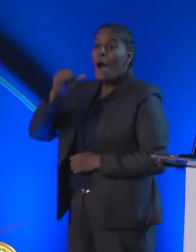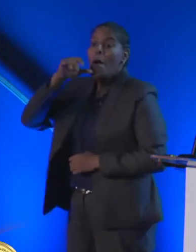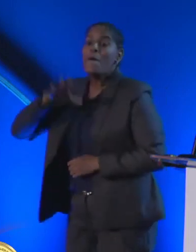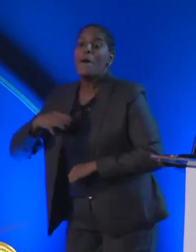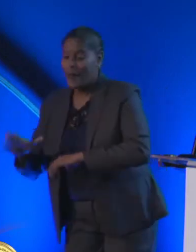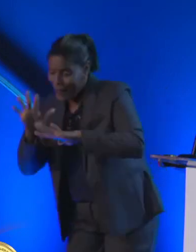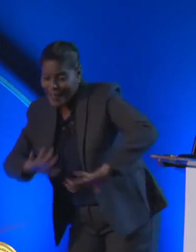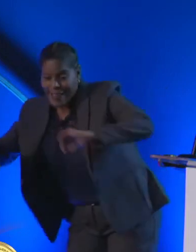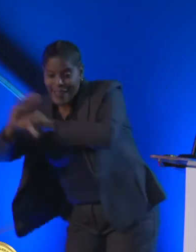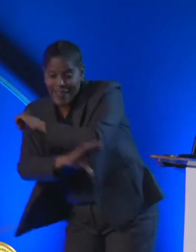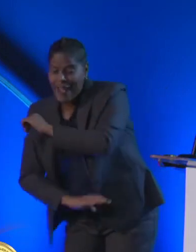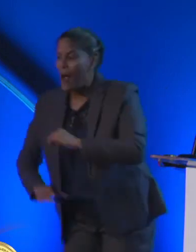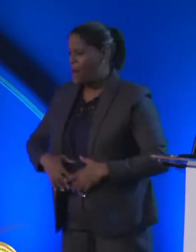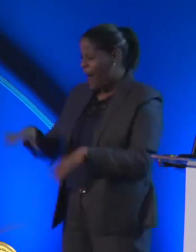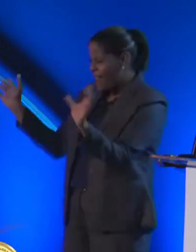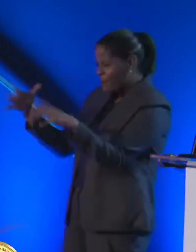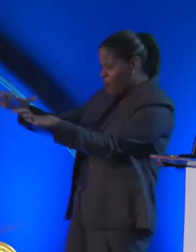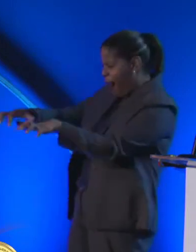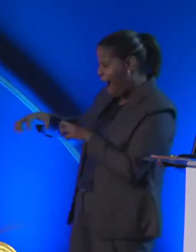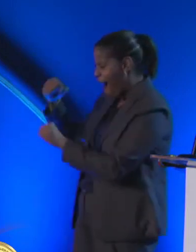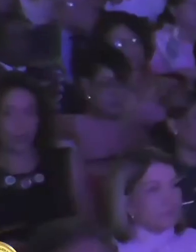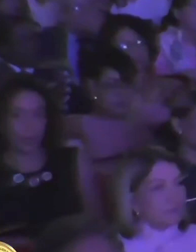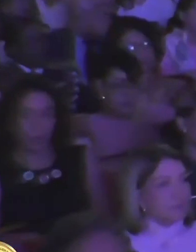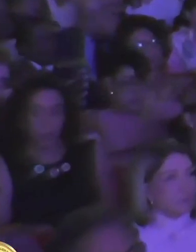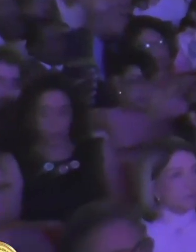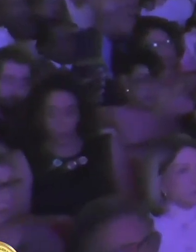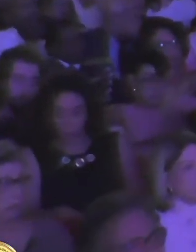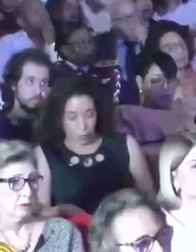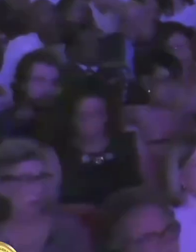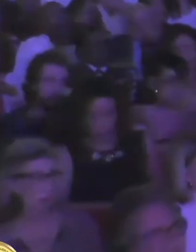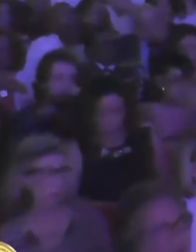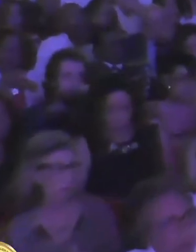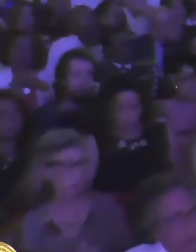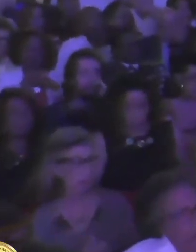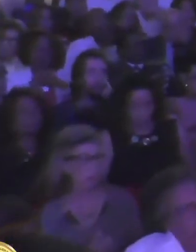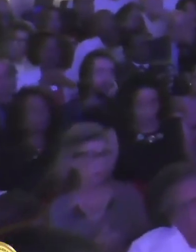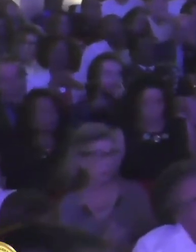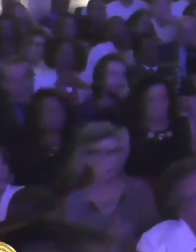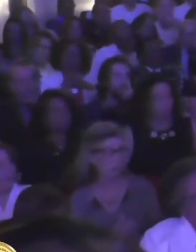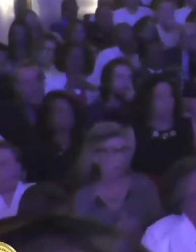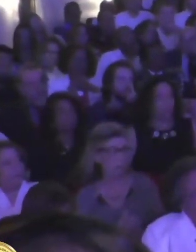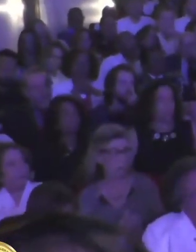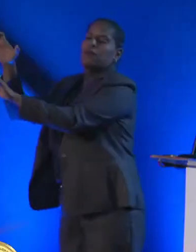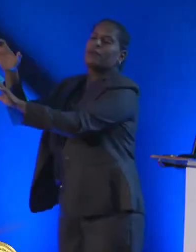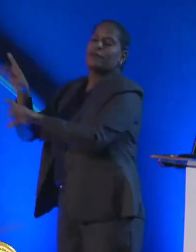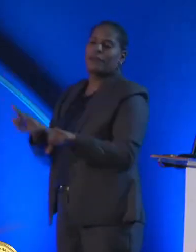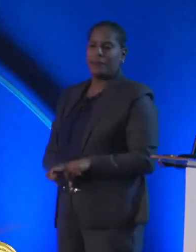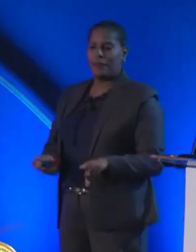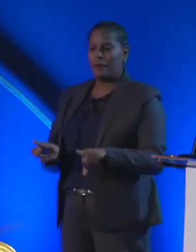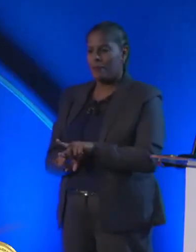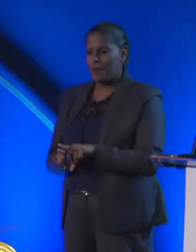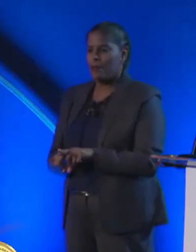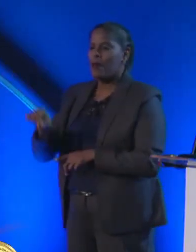campo a la mujer sindicalista y a esas mujeres destacadas en el extranjero Y también